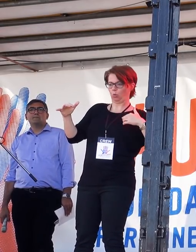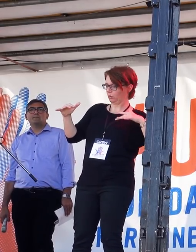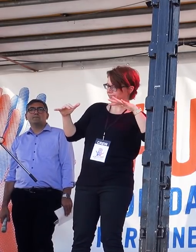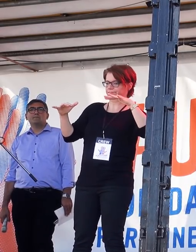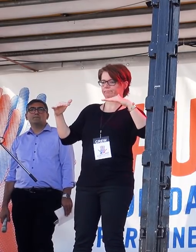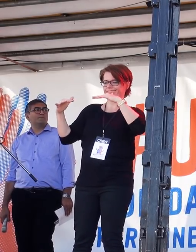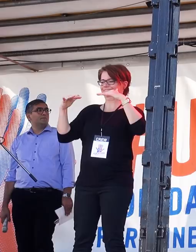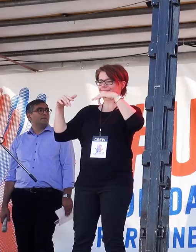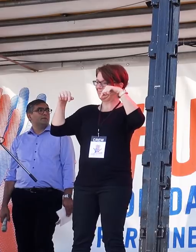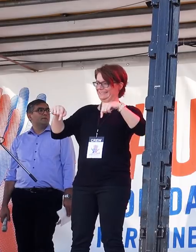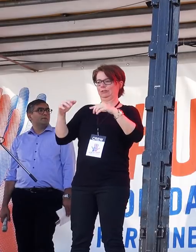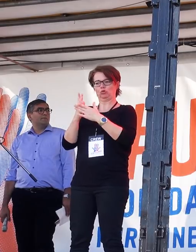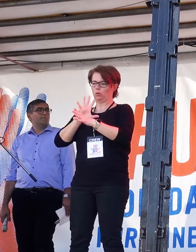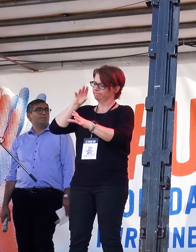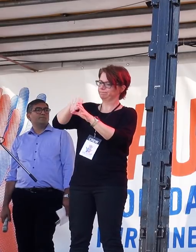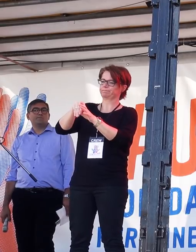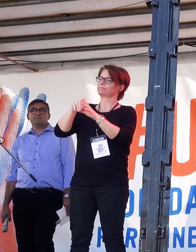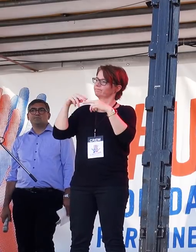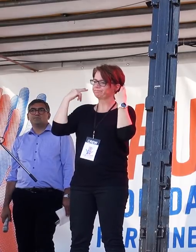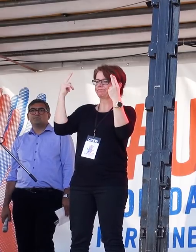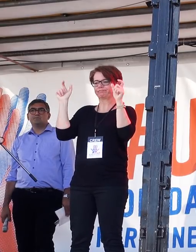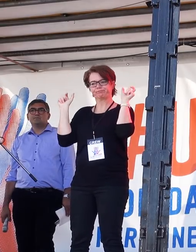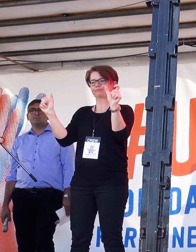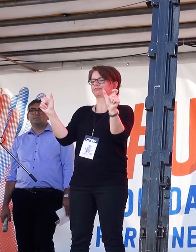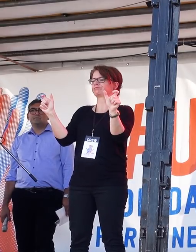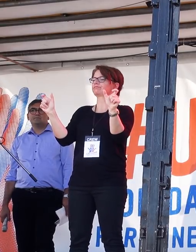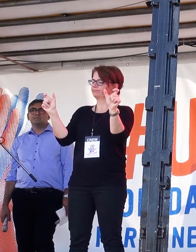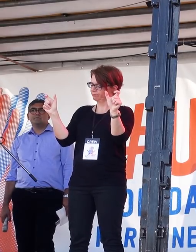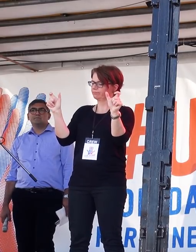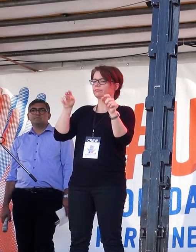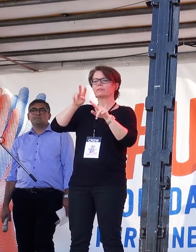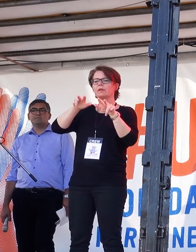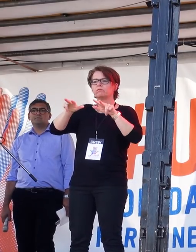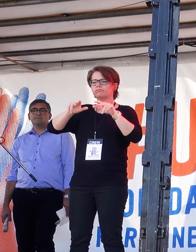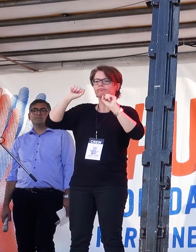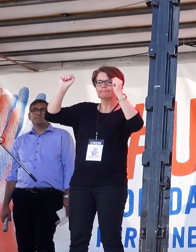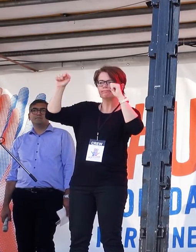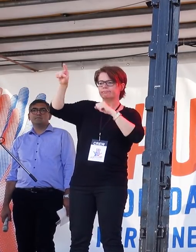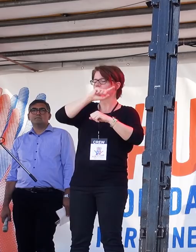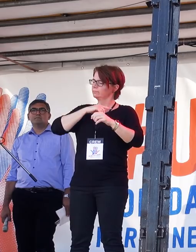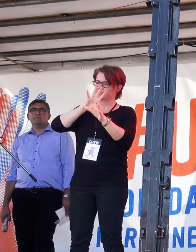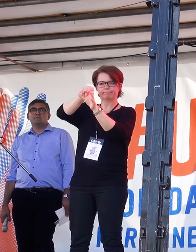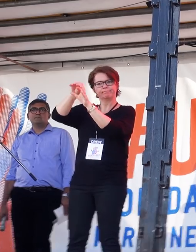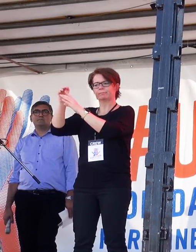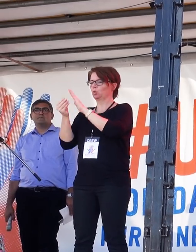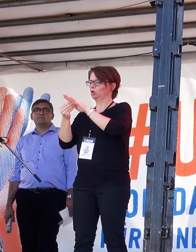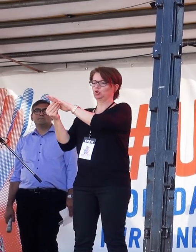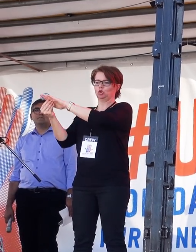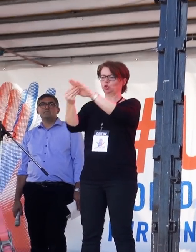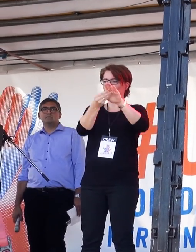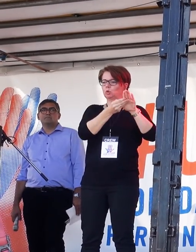Jetzt ist die Zeit, gezielt Menschen und Initiativen zu unterstützen, die sich täglich diesem rechten Irrsinn